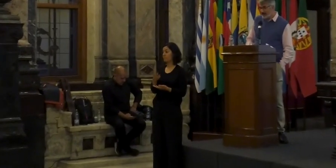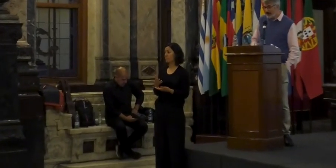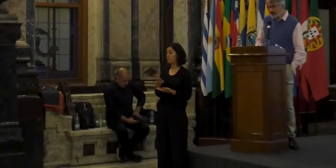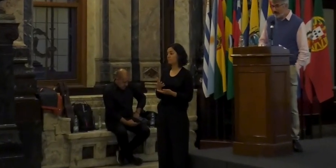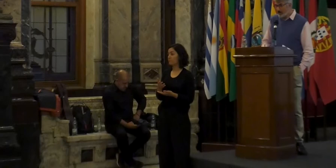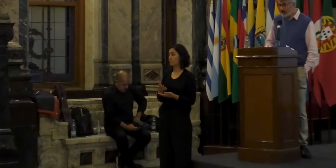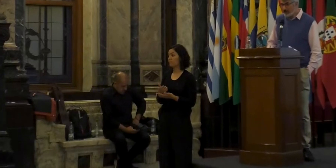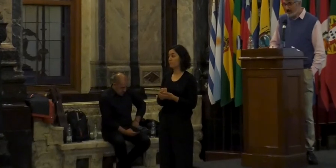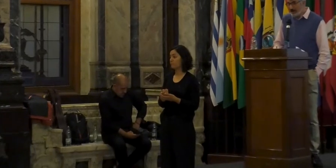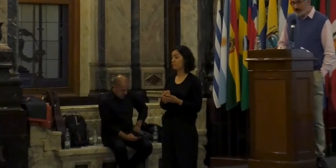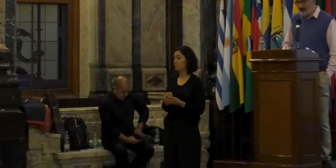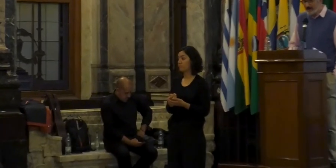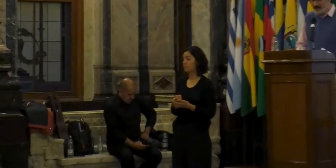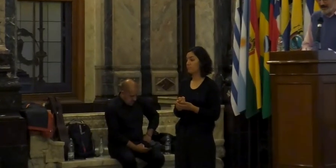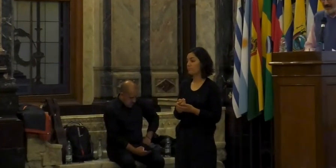os he ahorrado